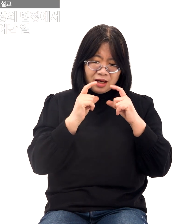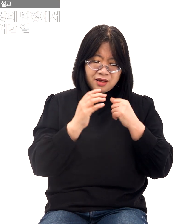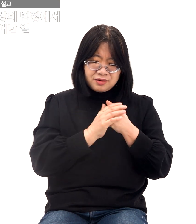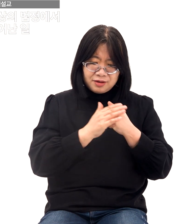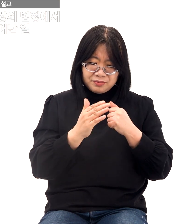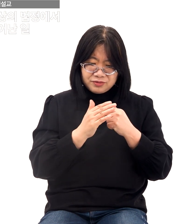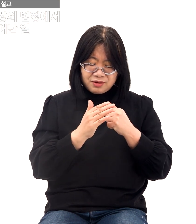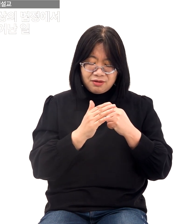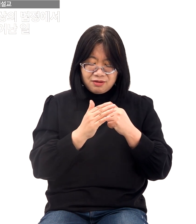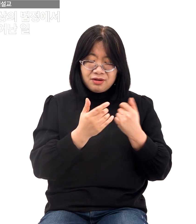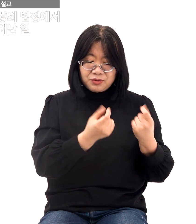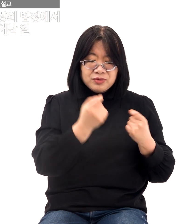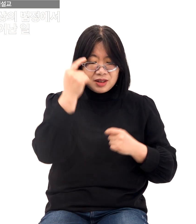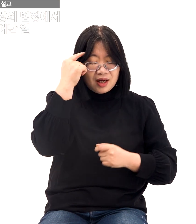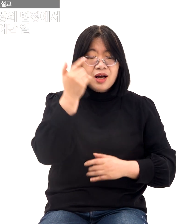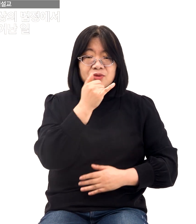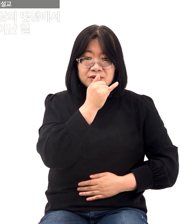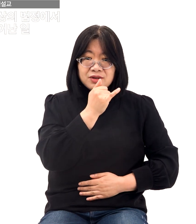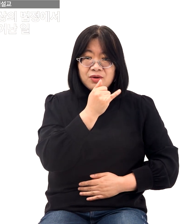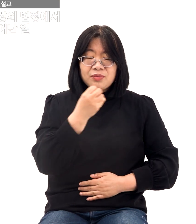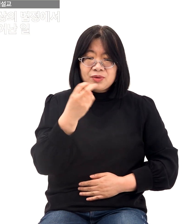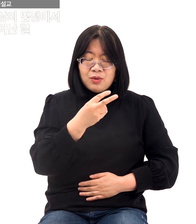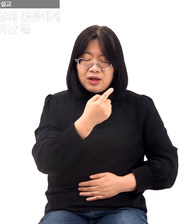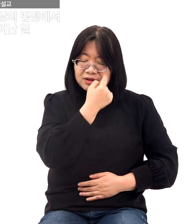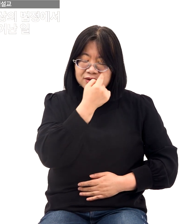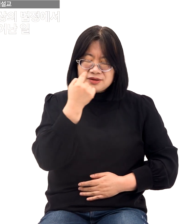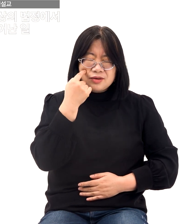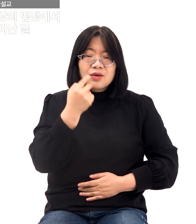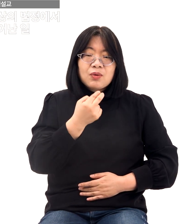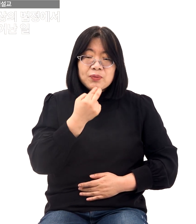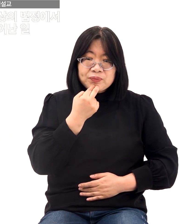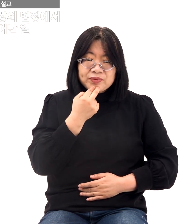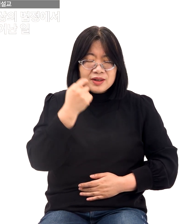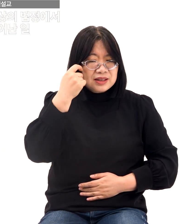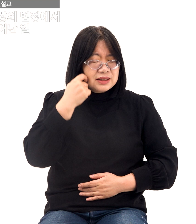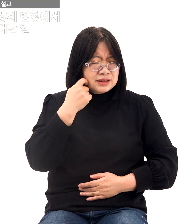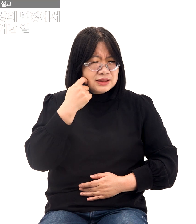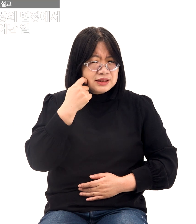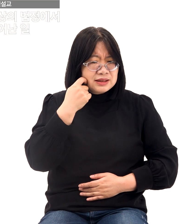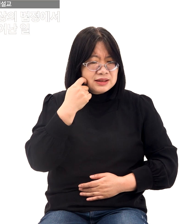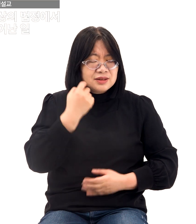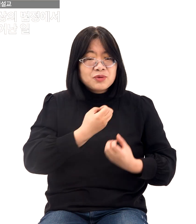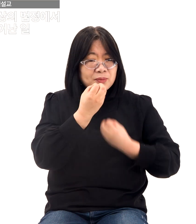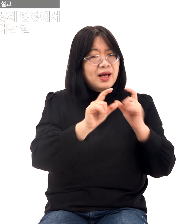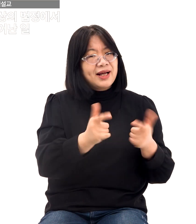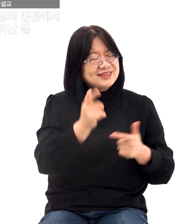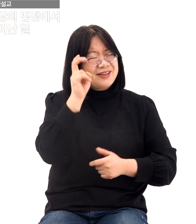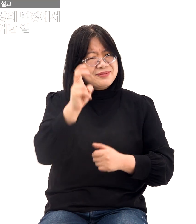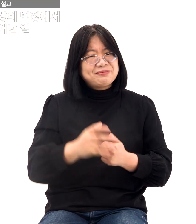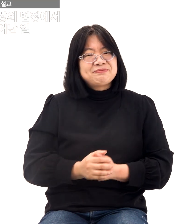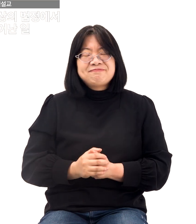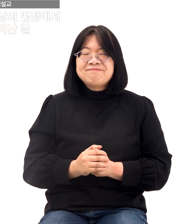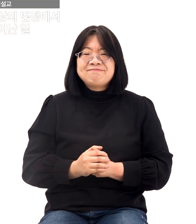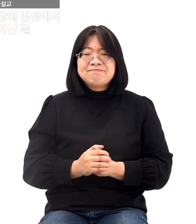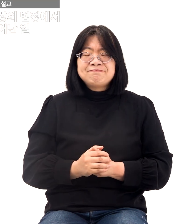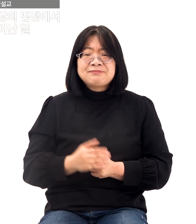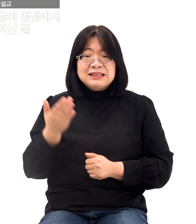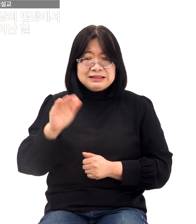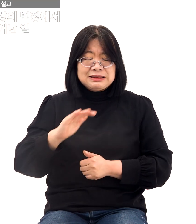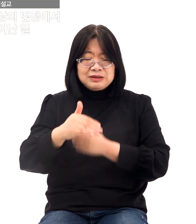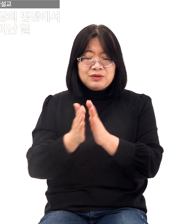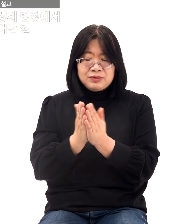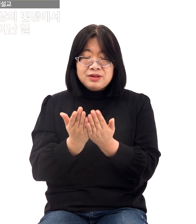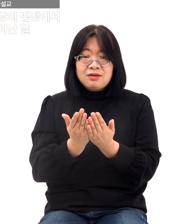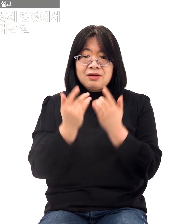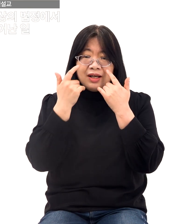있어요. 또 그것이 전혀 근거 없는 느낌과 고백은 아닐 겁니다. 그런데